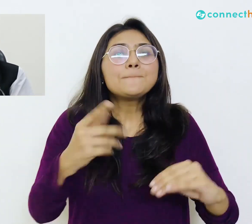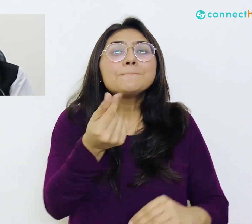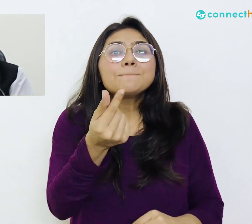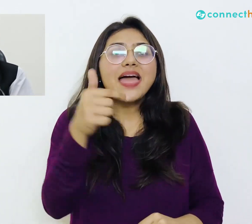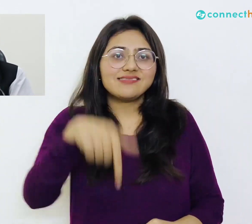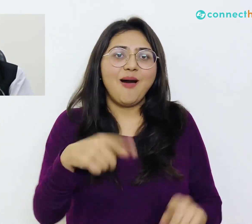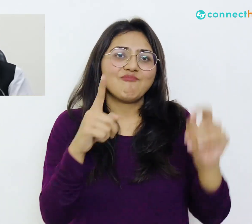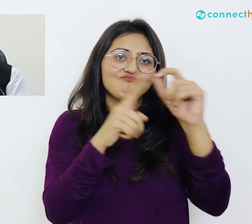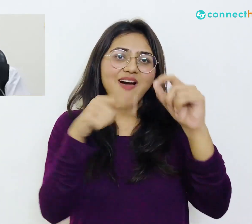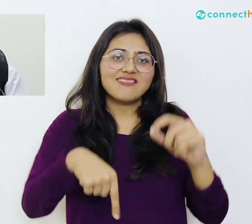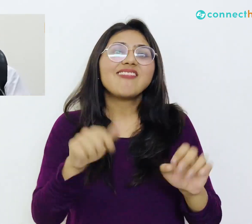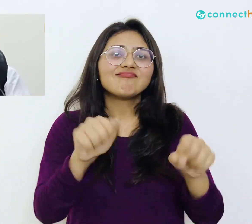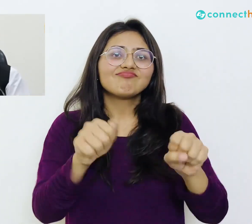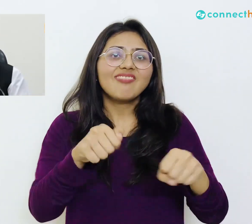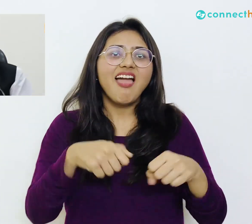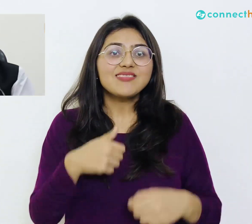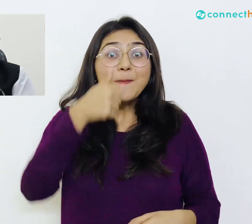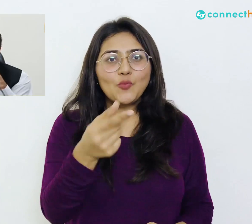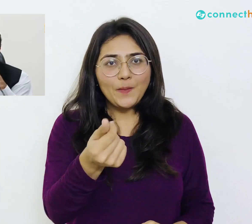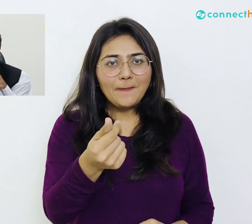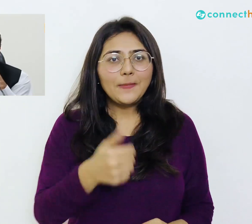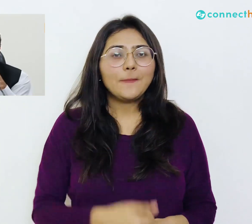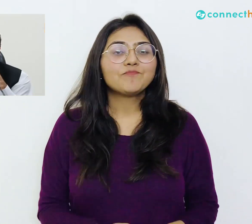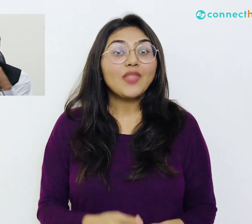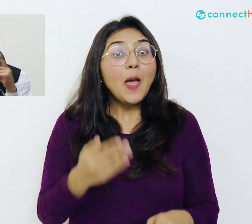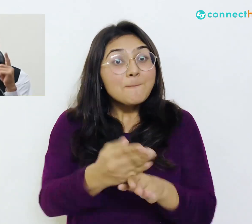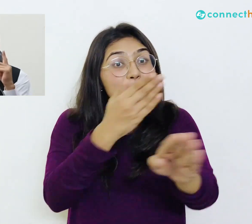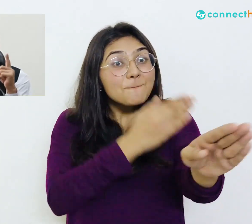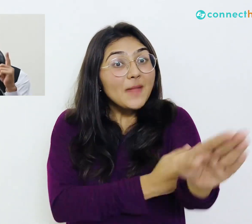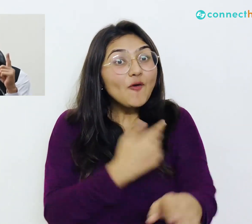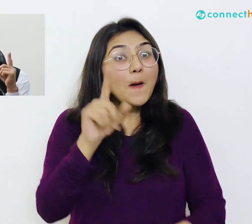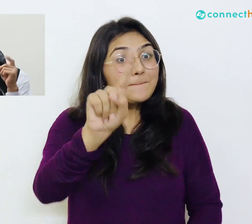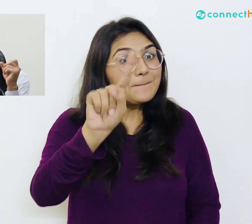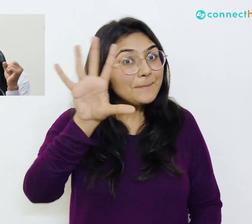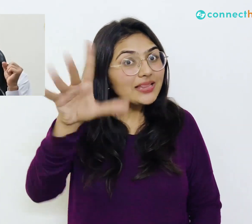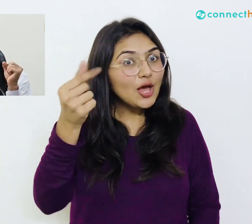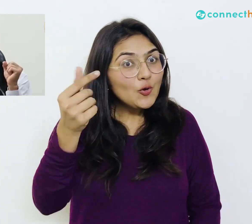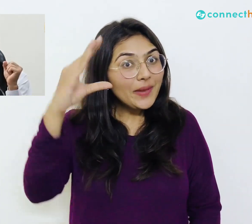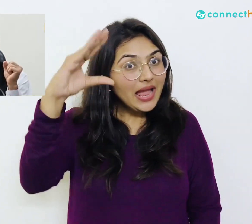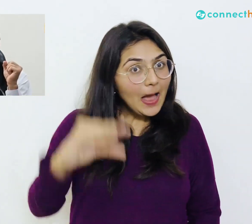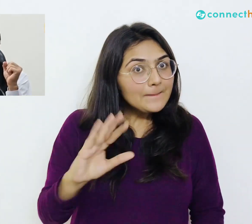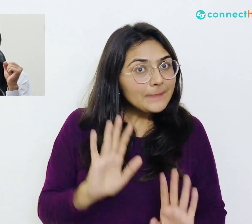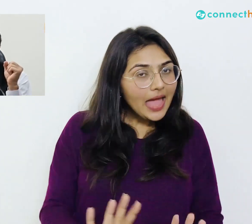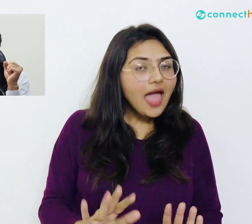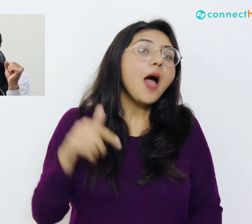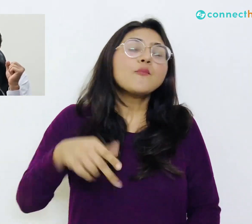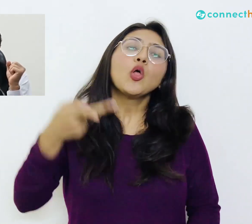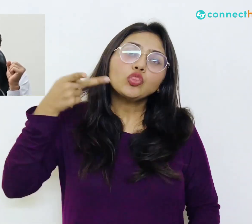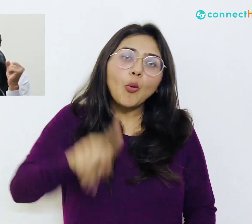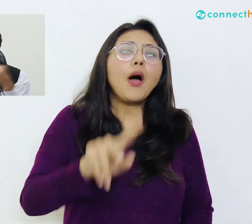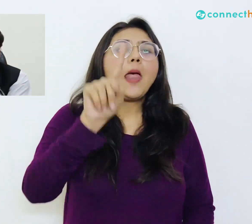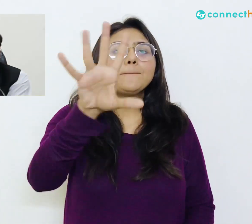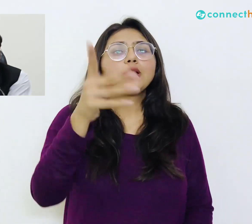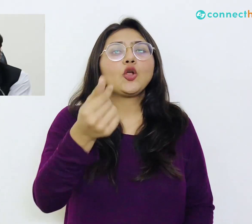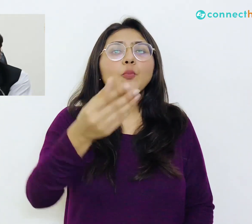چیز اس پروگرام کی جو خاص بات ہے وہ یہ کہ جو بھی آپ پیسہ دیں گے اس فنڈ کے اندر، اس